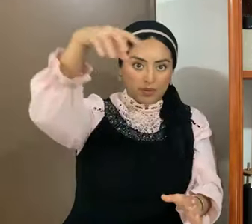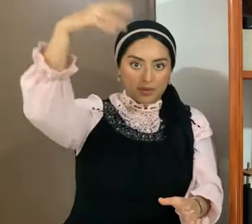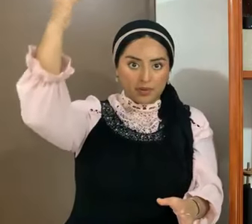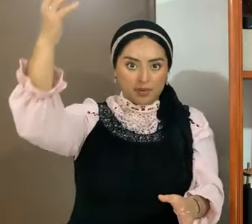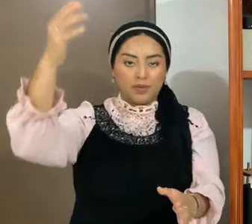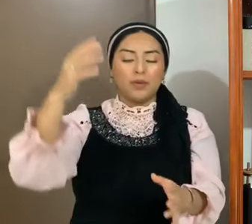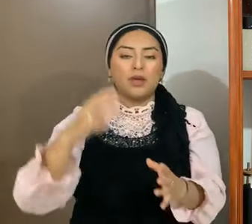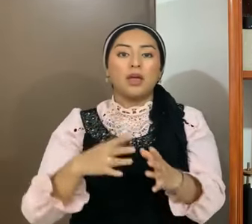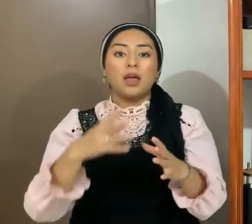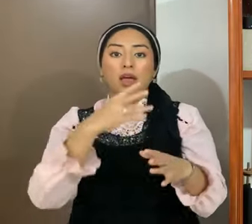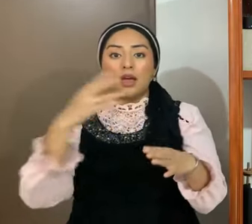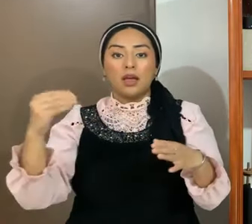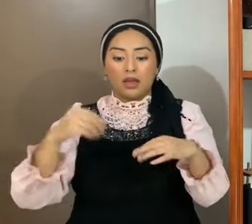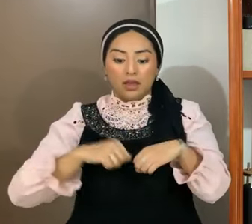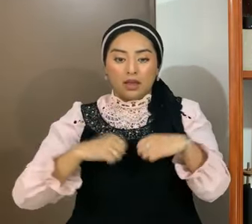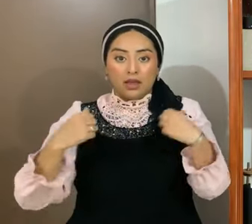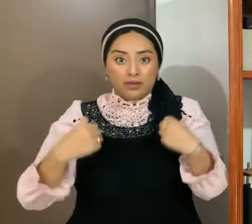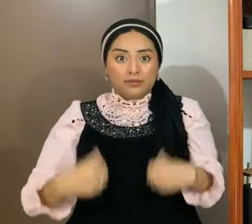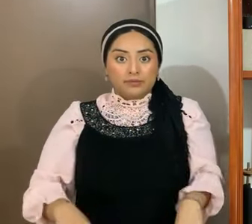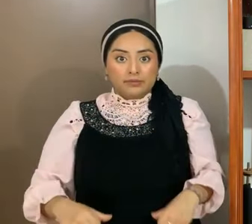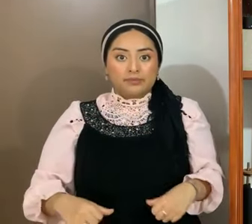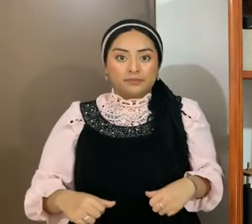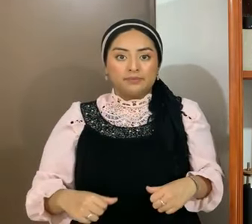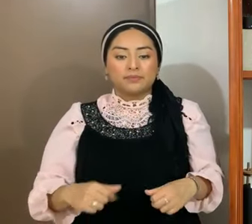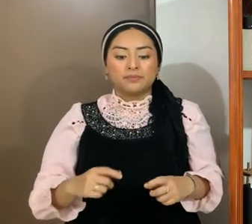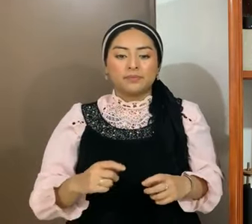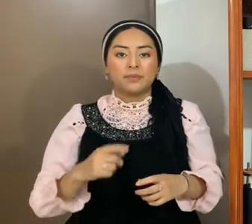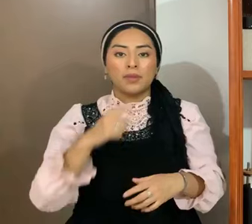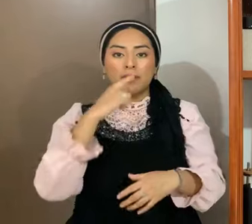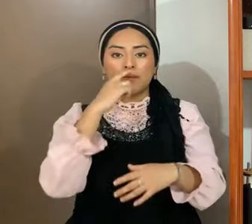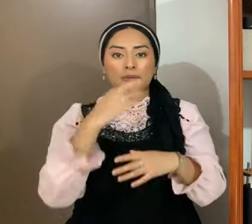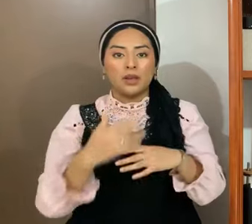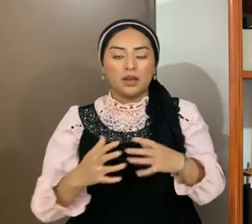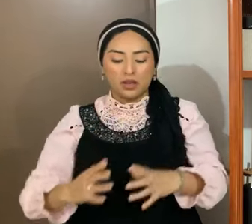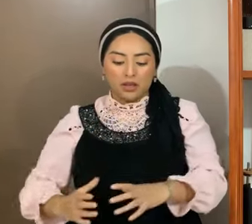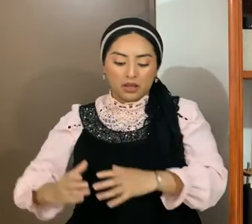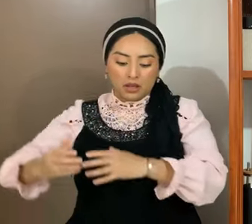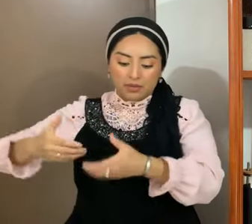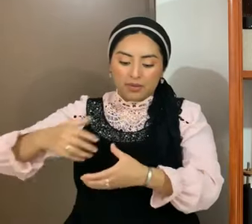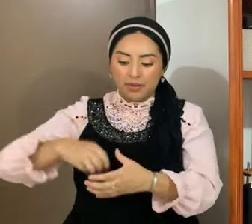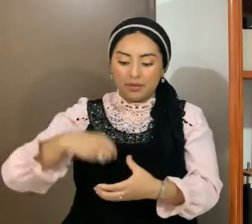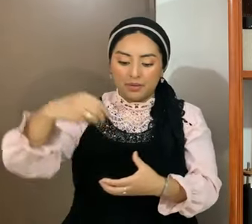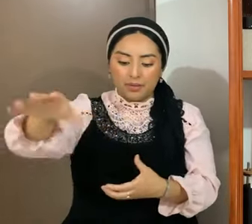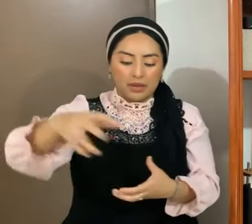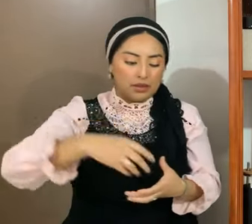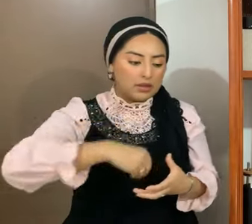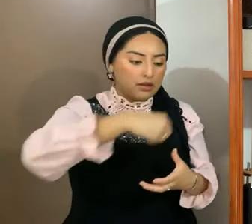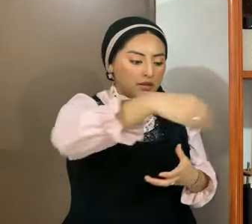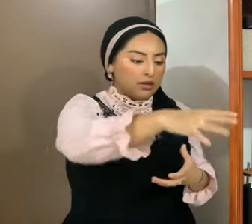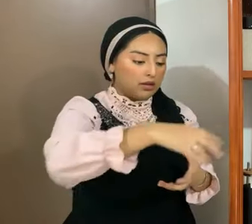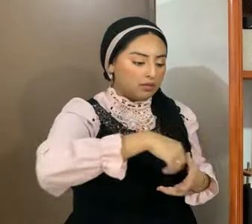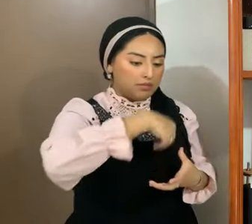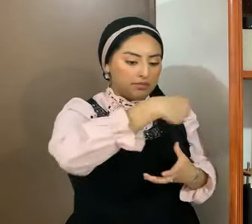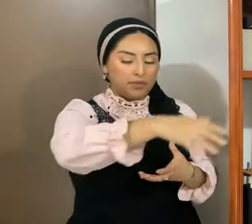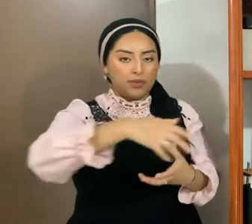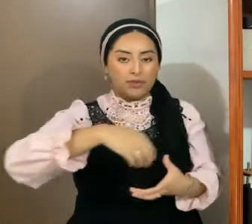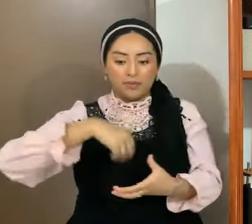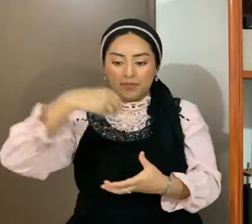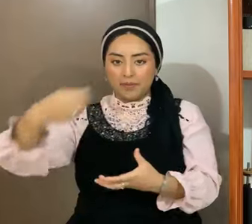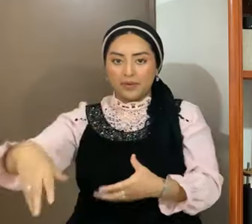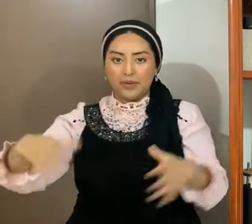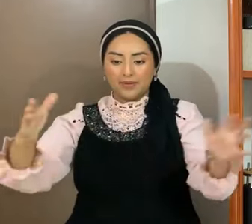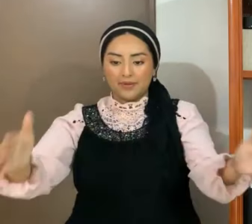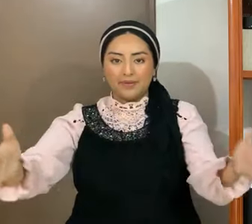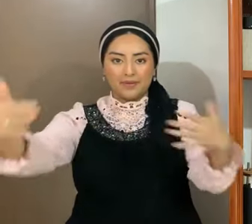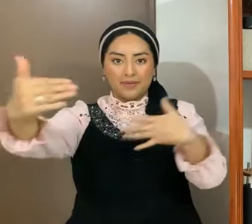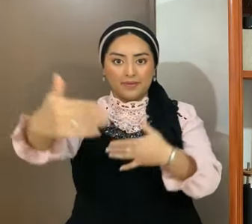Yahweh, y los Coanim hijos de Aarón ofrecerán la sangre y la rociarán alrededor sobre el altar al cual está la puerta del Mishkan